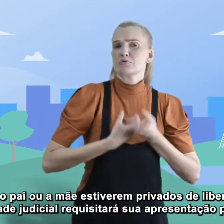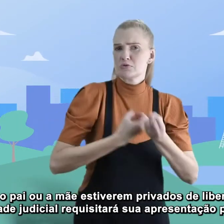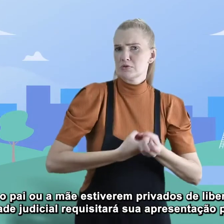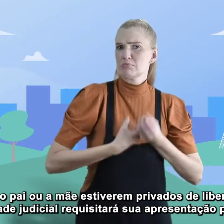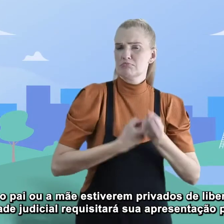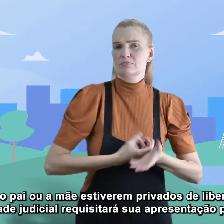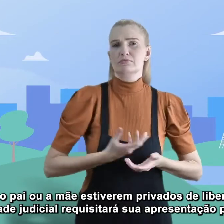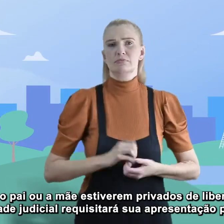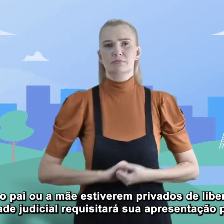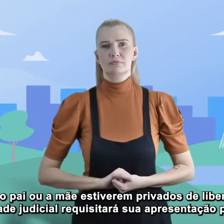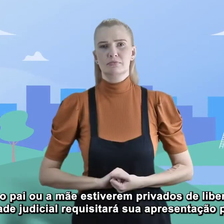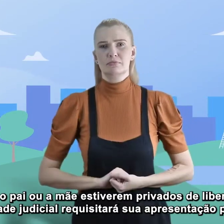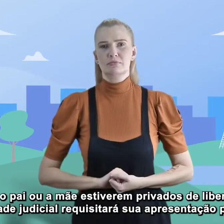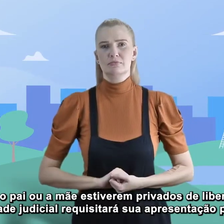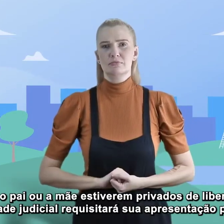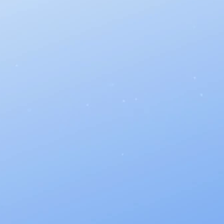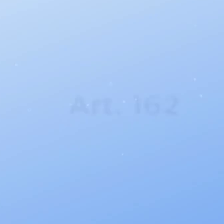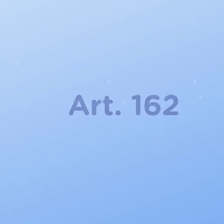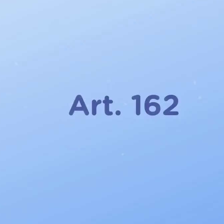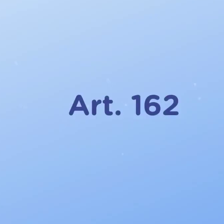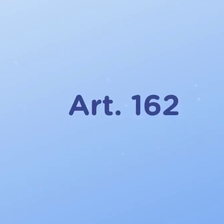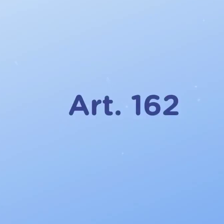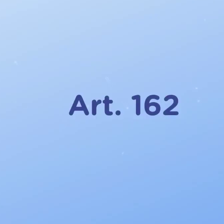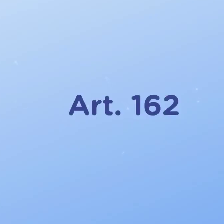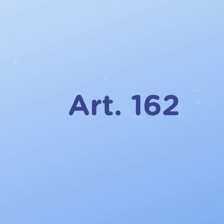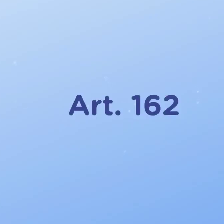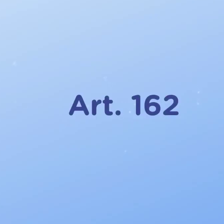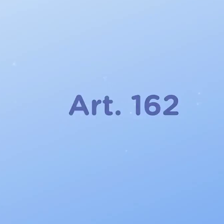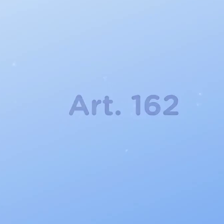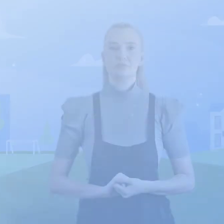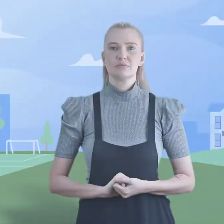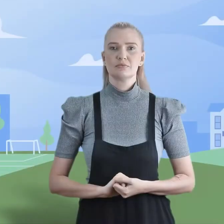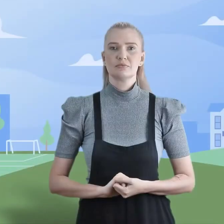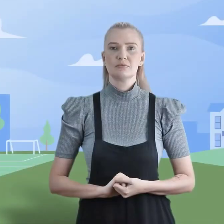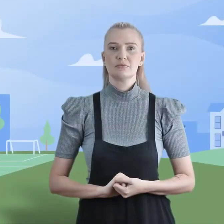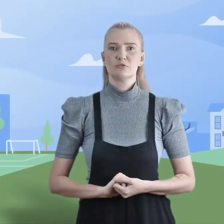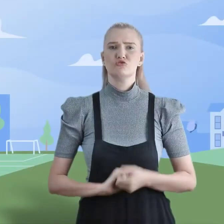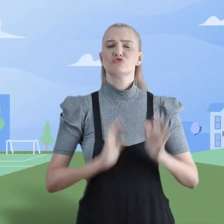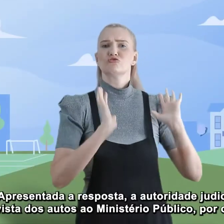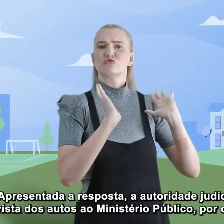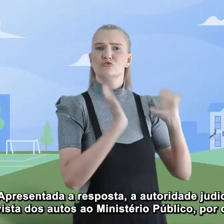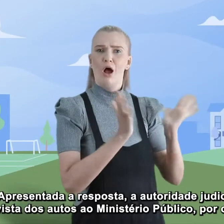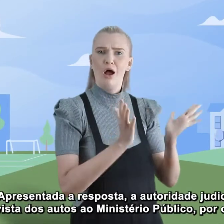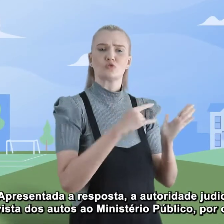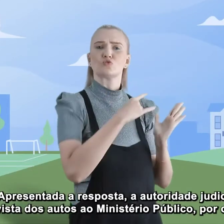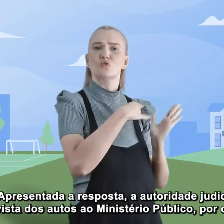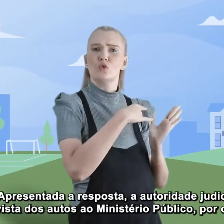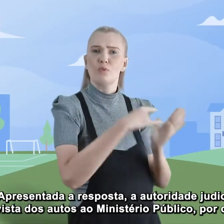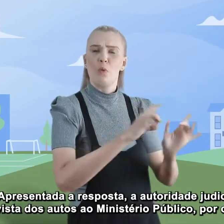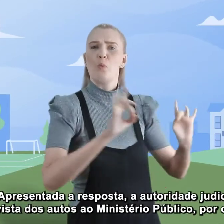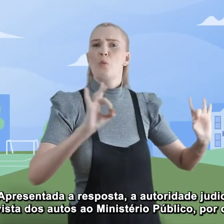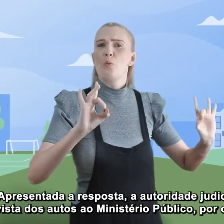Artigo 162. Apresentada a resposta, a